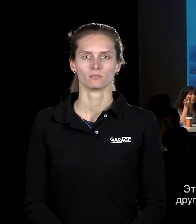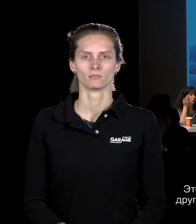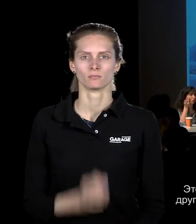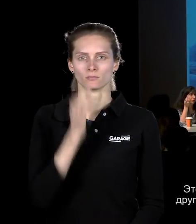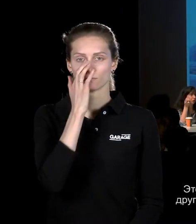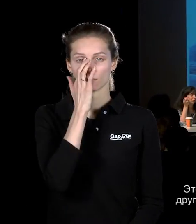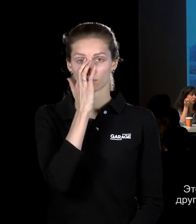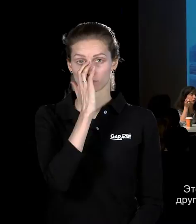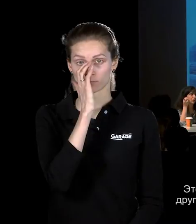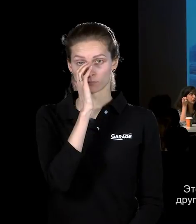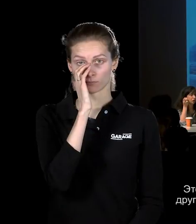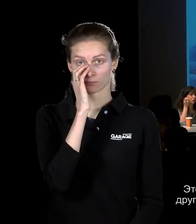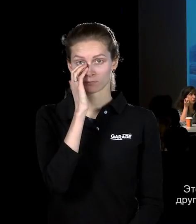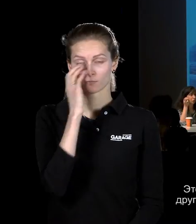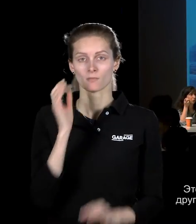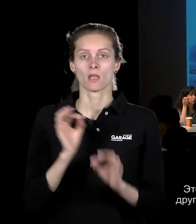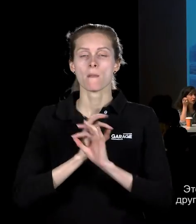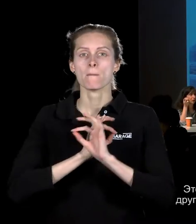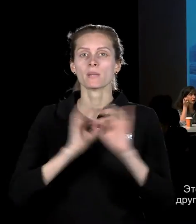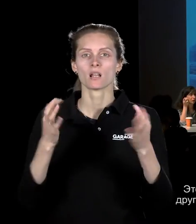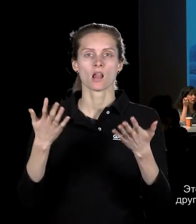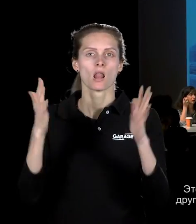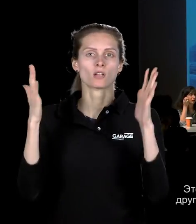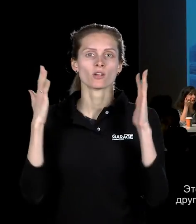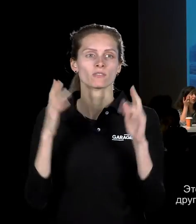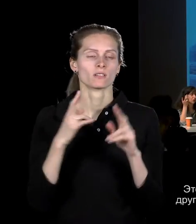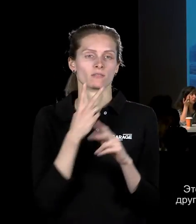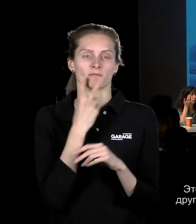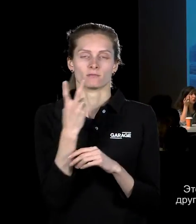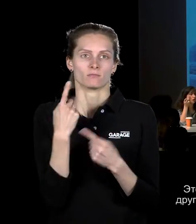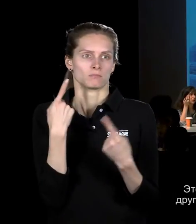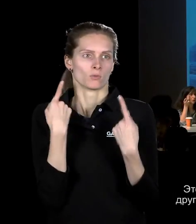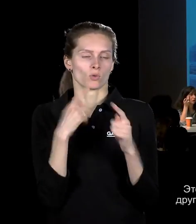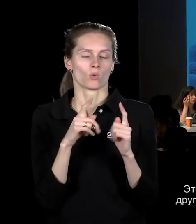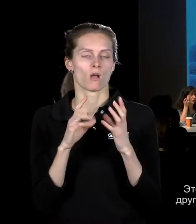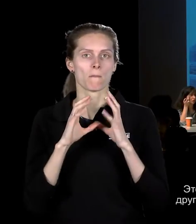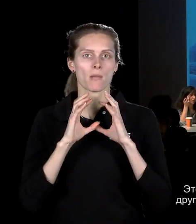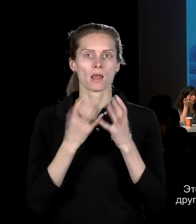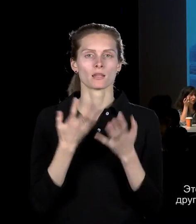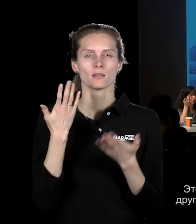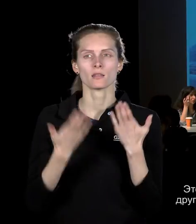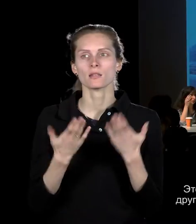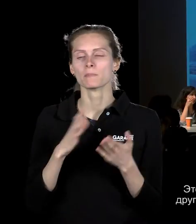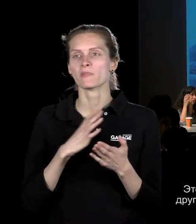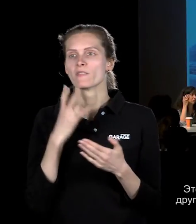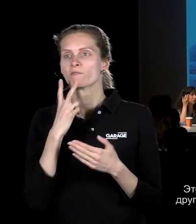по-моему, ландшафт, который выглядит абсолютно ландшафтом иной планеты или ландшафтом очень древней